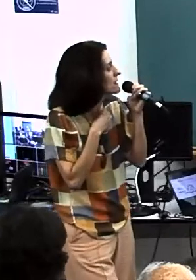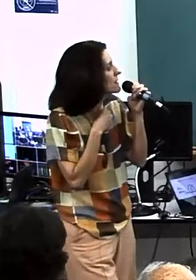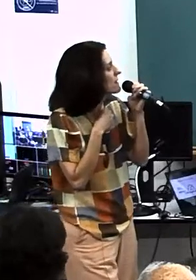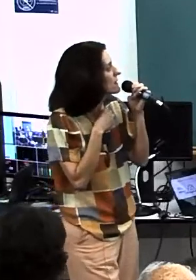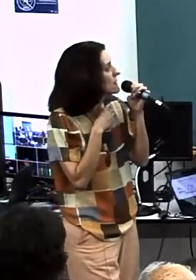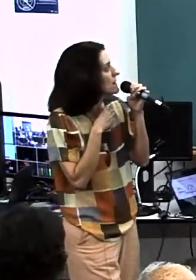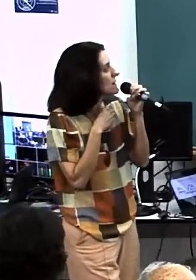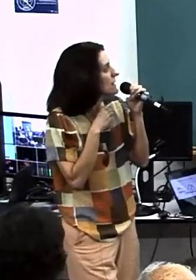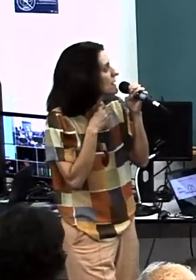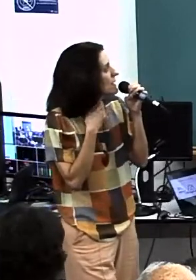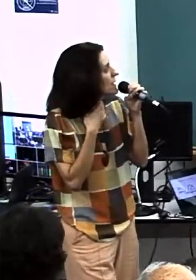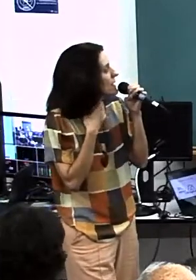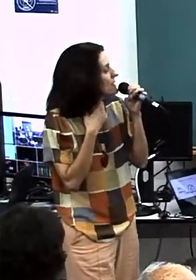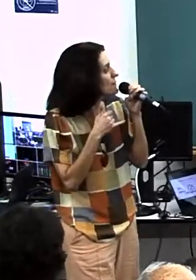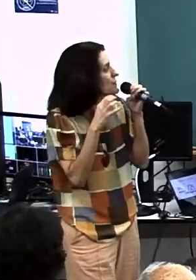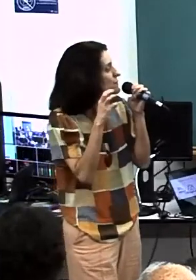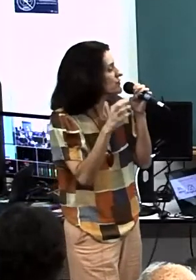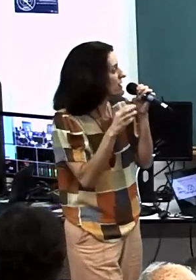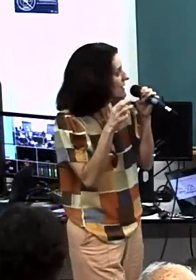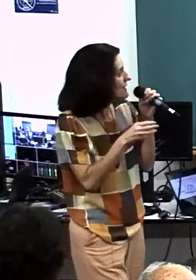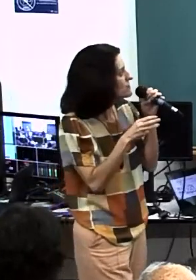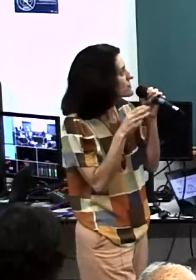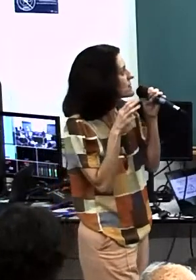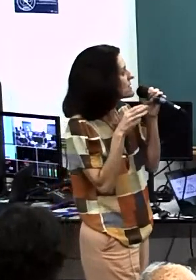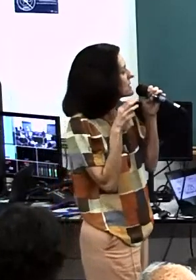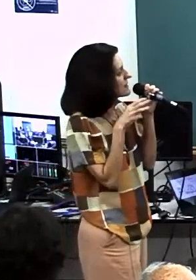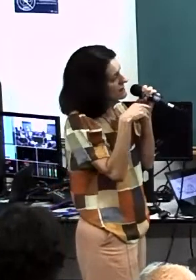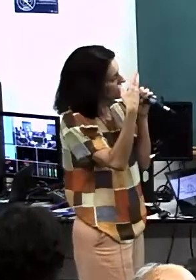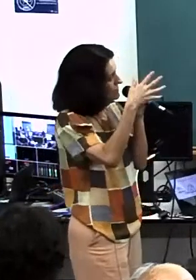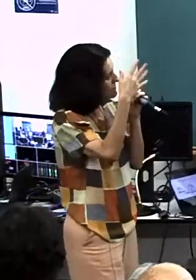Tá? Depois, o dialeto